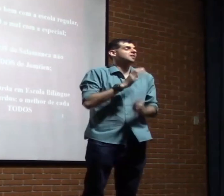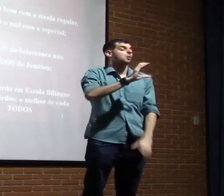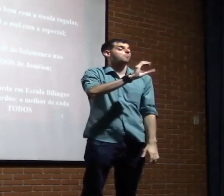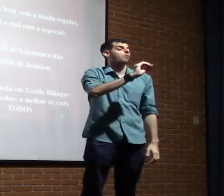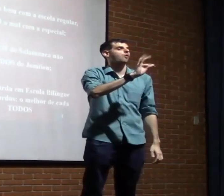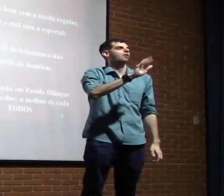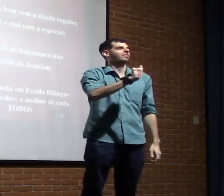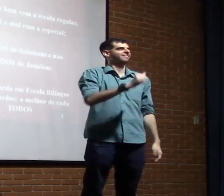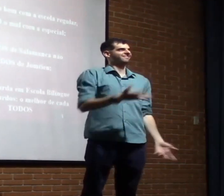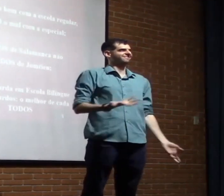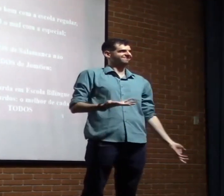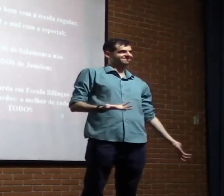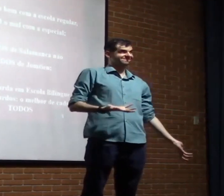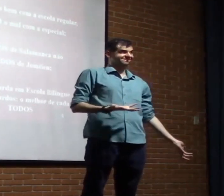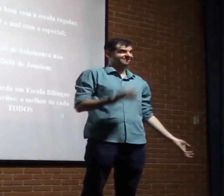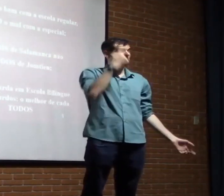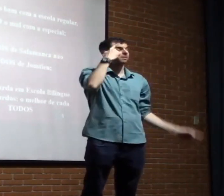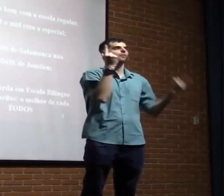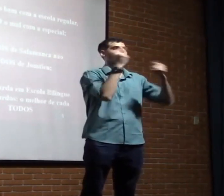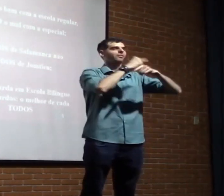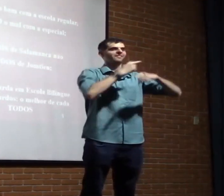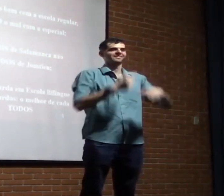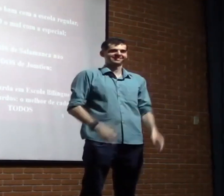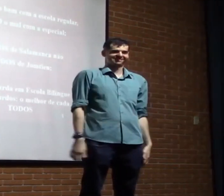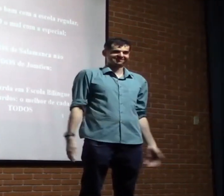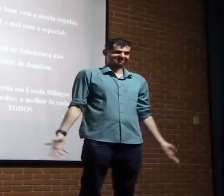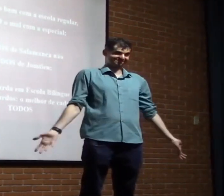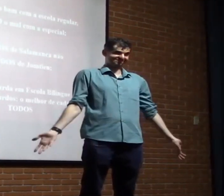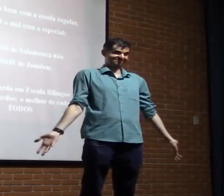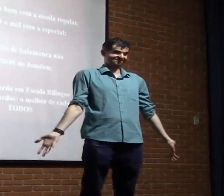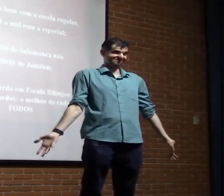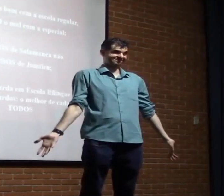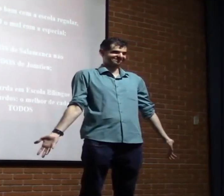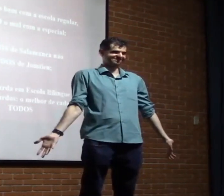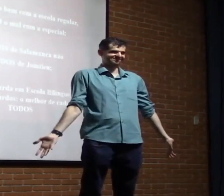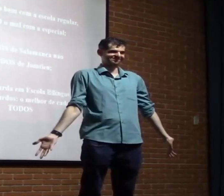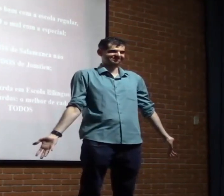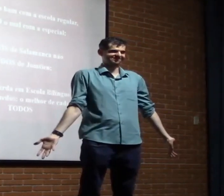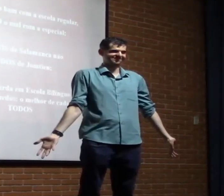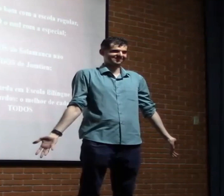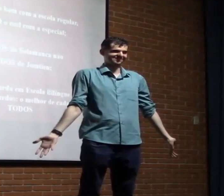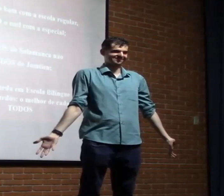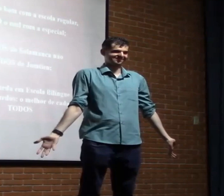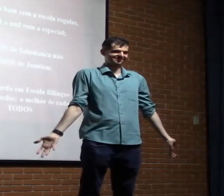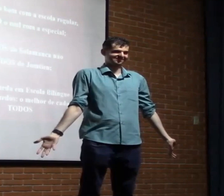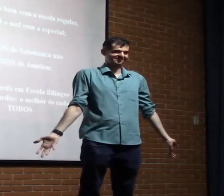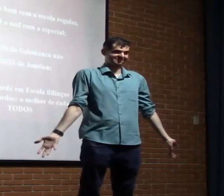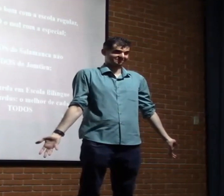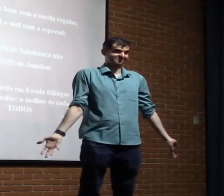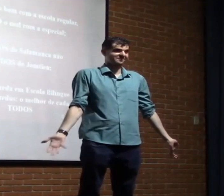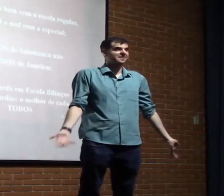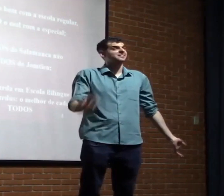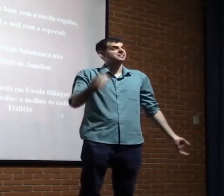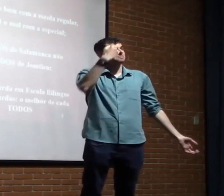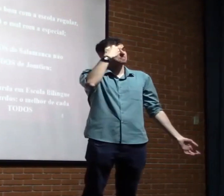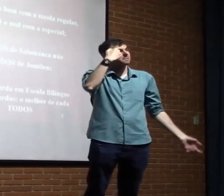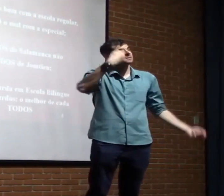profissionais ocupam esses espaços. Mas a gente pensa, por exemplo, que existe a cota, por exemplo, para que essas escolas bilíngues